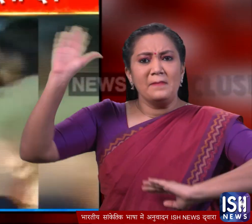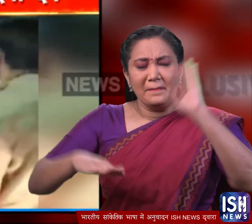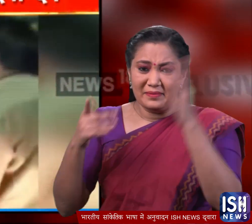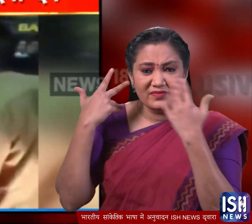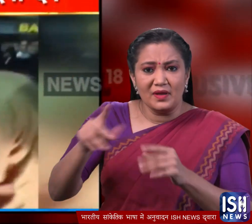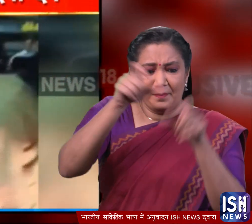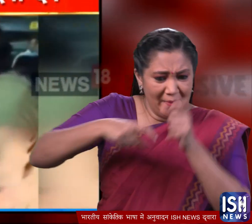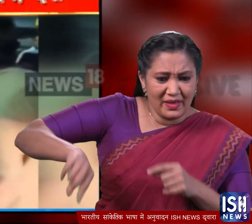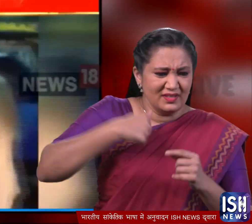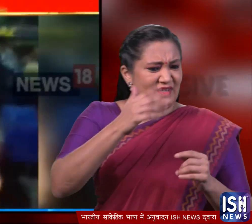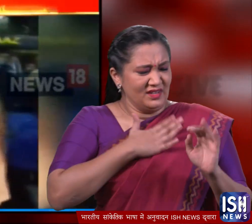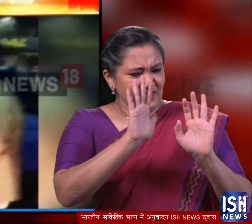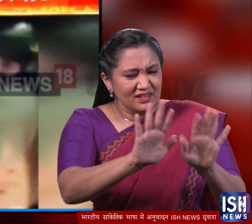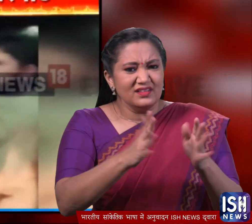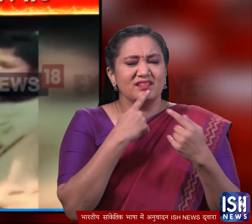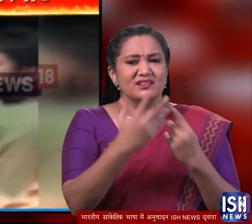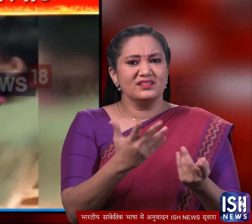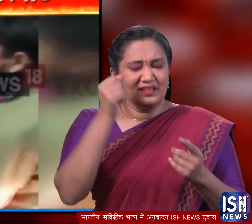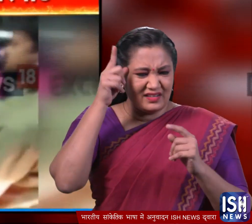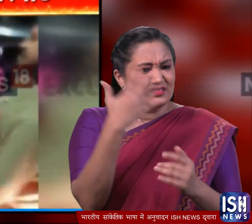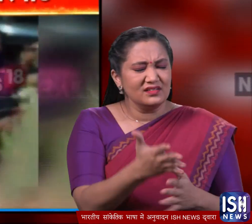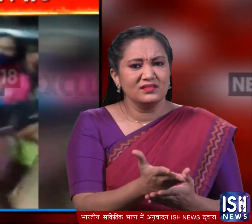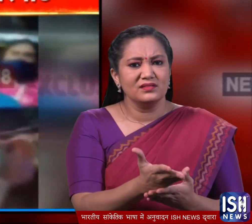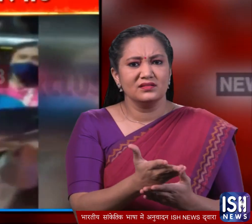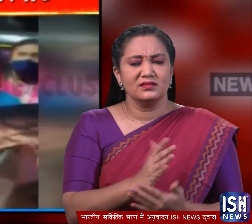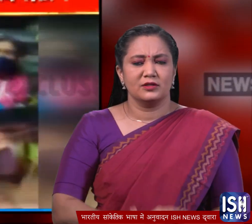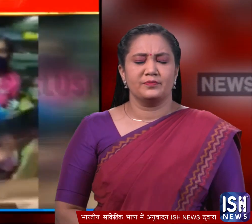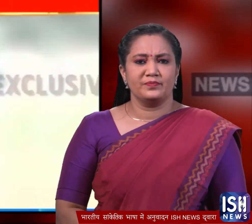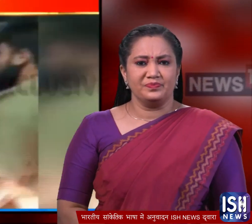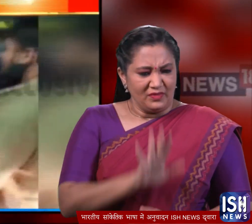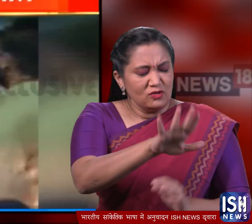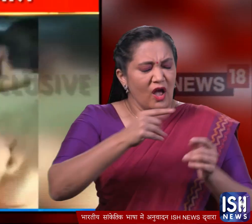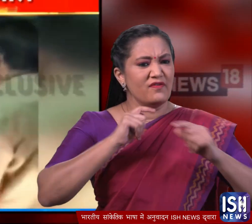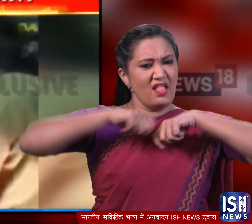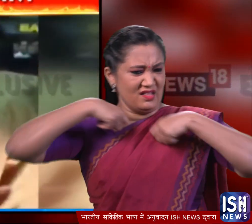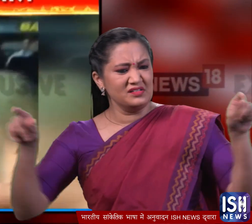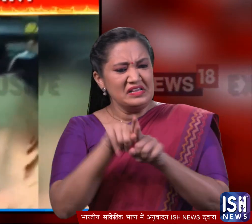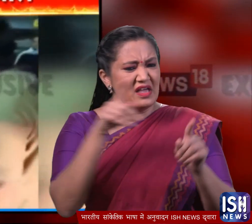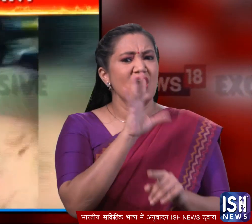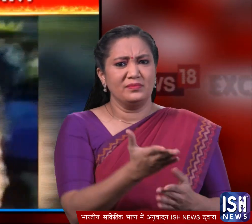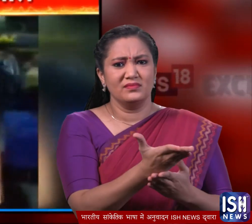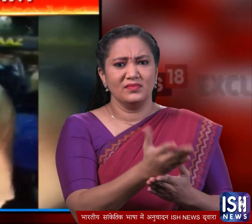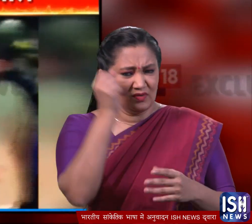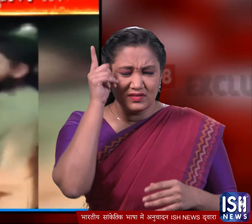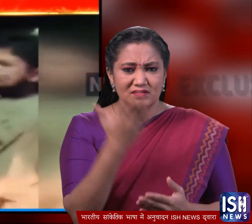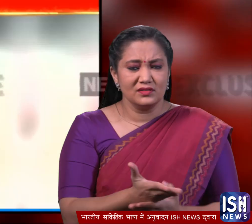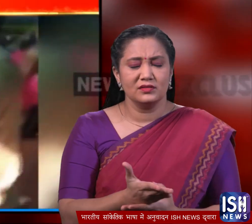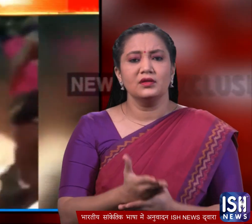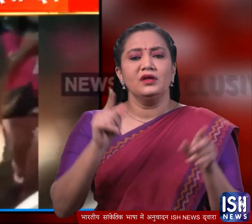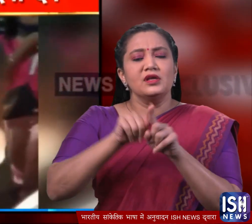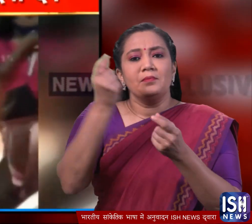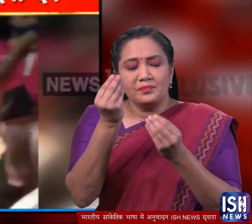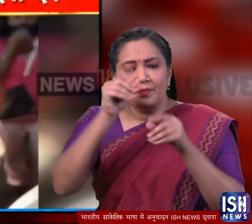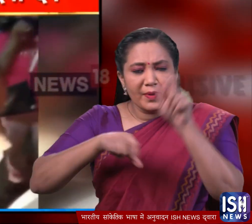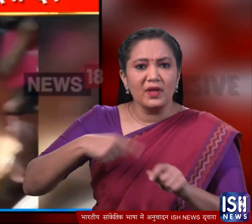उसे इस तरह मारपीट करता देख लोगों से भी रहा नहीं गया और उन्होंने इसका विरोध करना शुरू कर दिया। ये सरेआम गुंडागर्दी है मैडम, सरेआम।